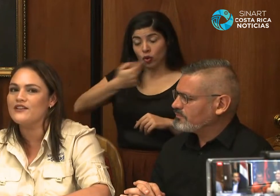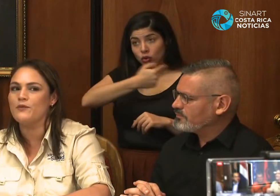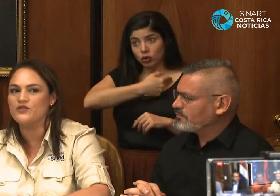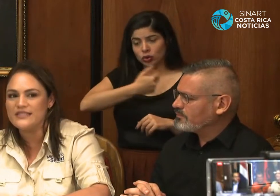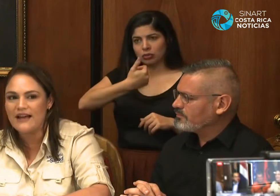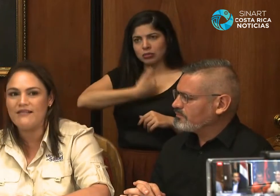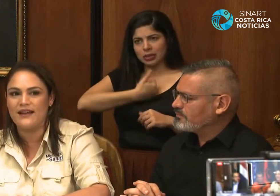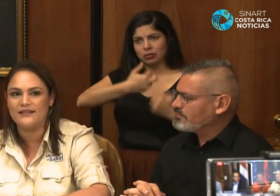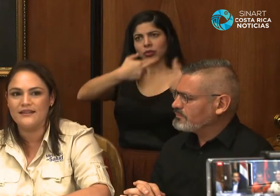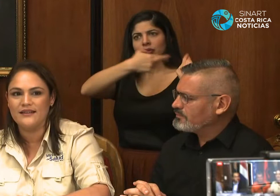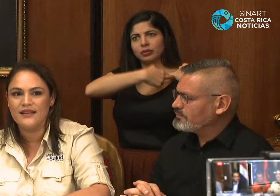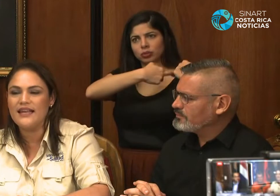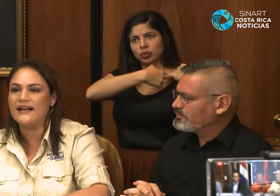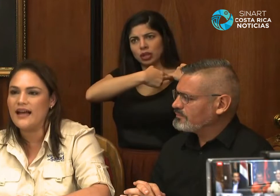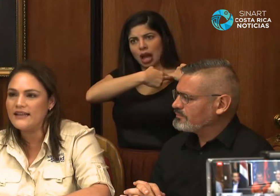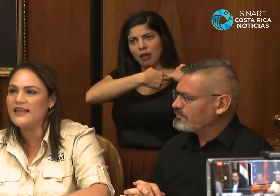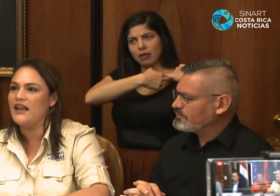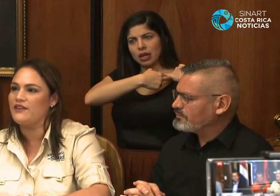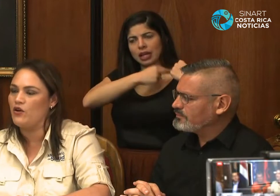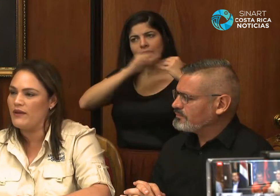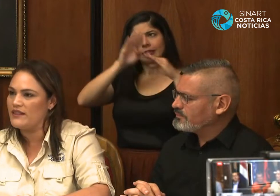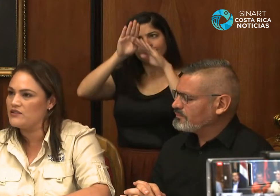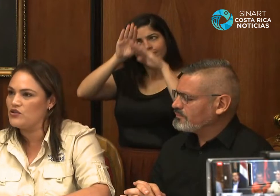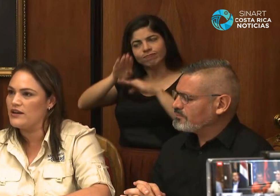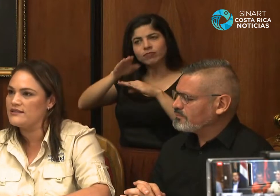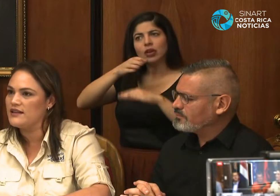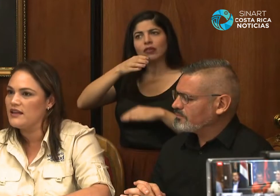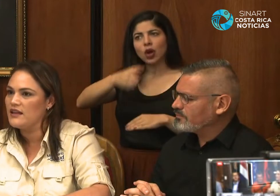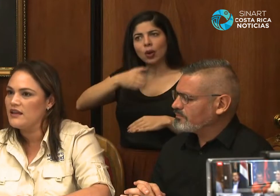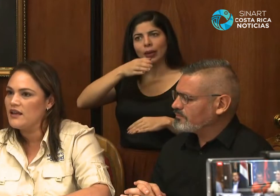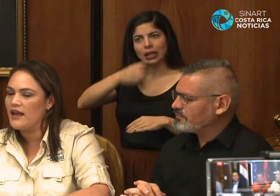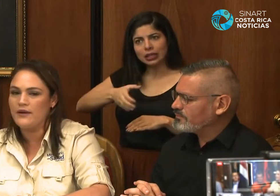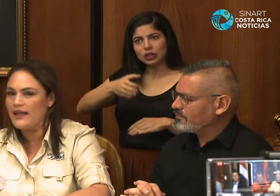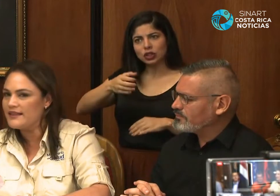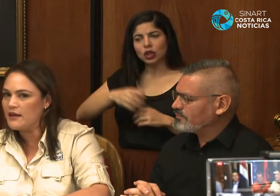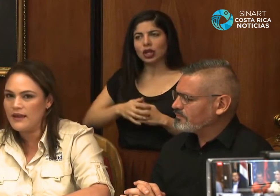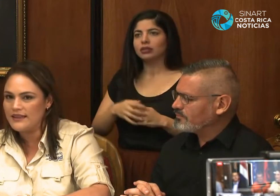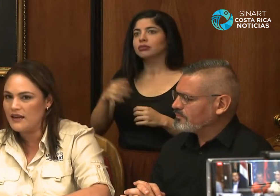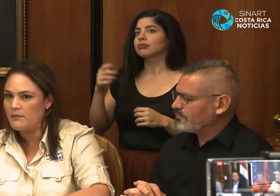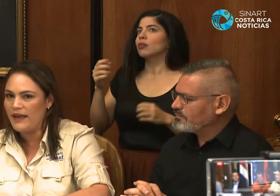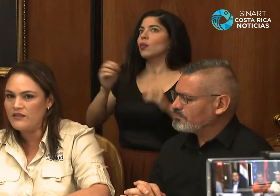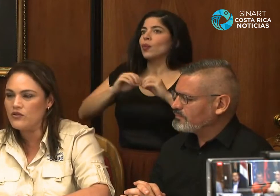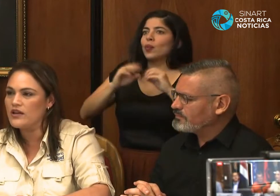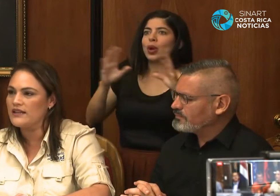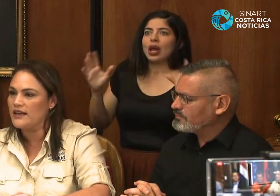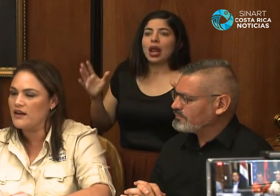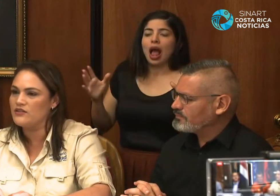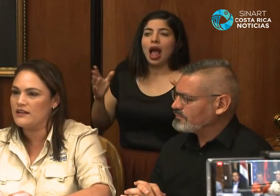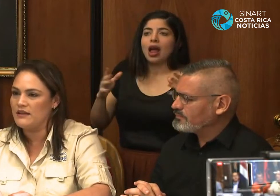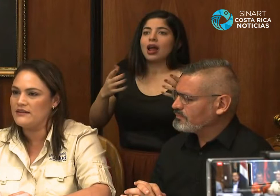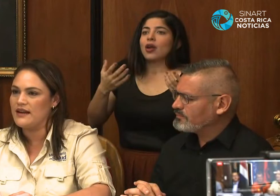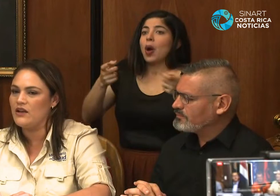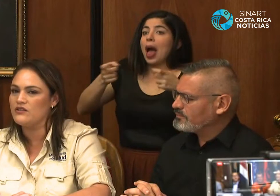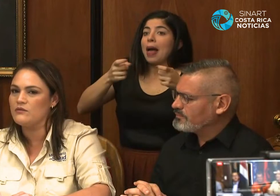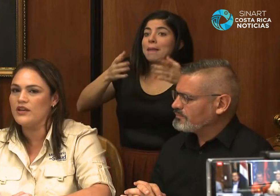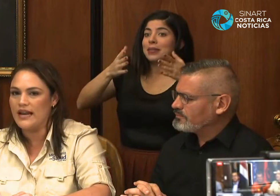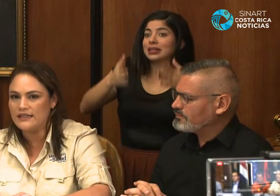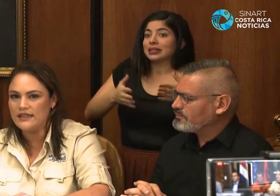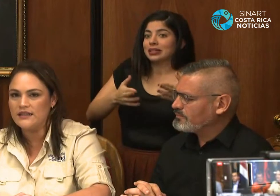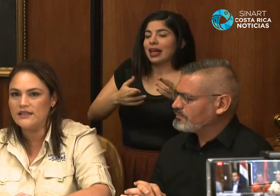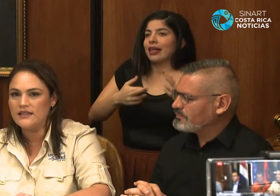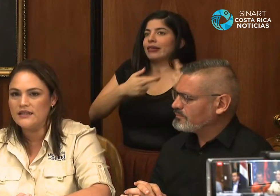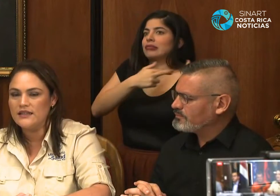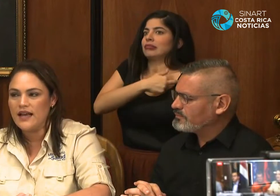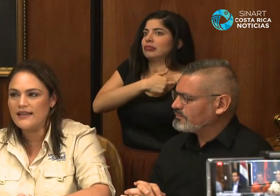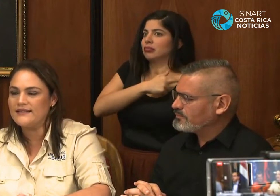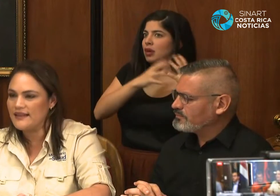haga responsable y acate las recomendaciones. Evidentemente el peso que tienen los administrados es muy